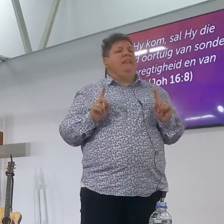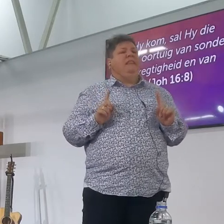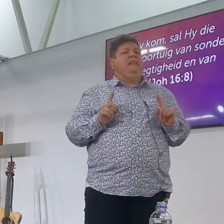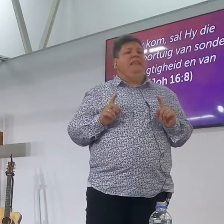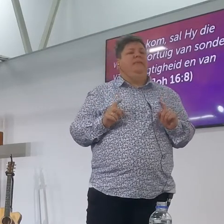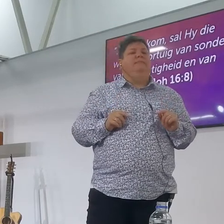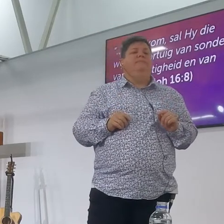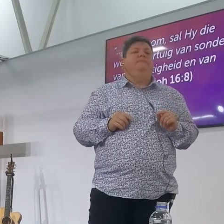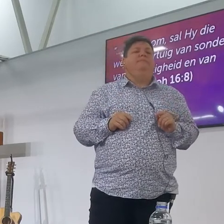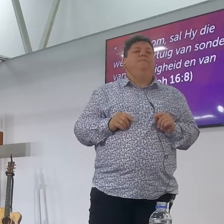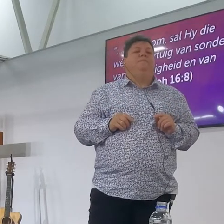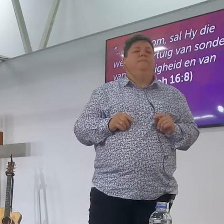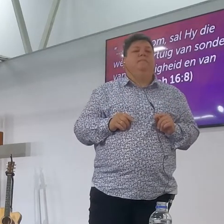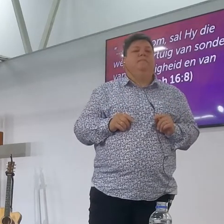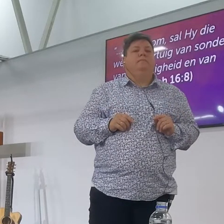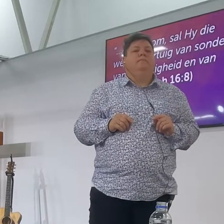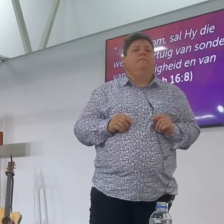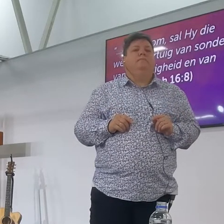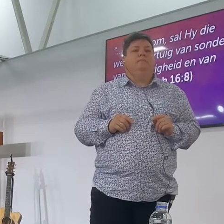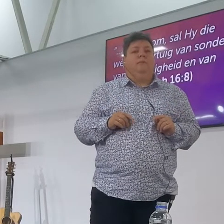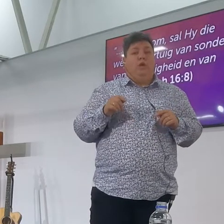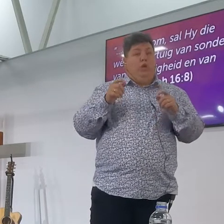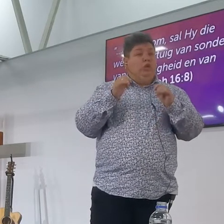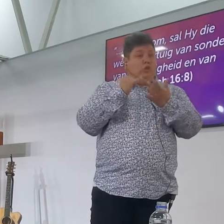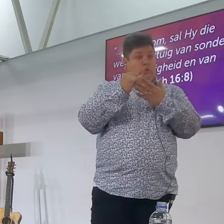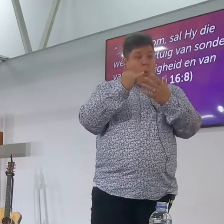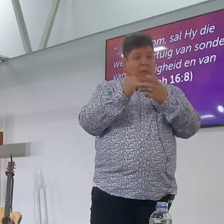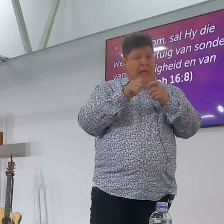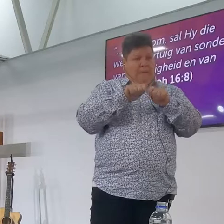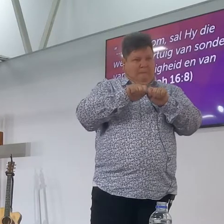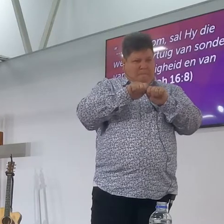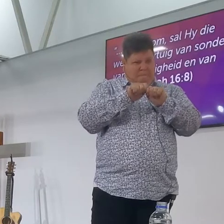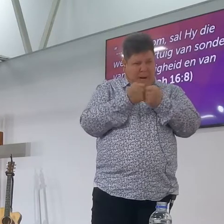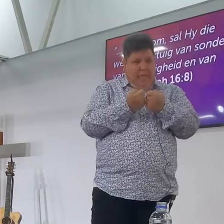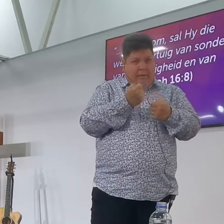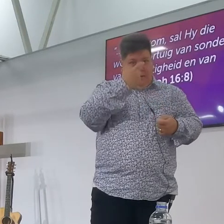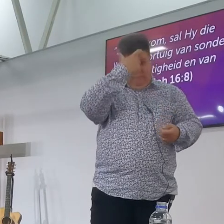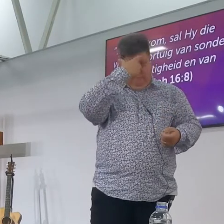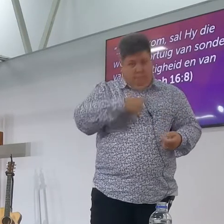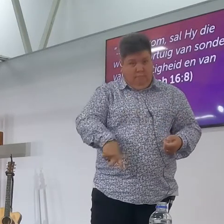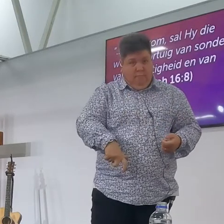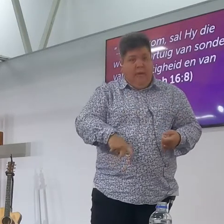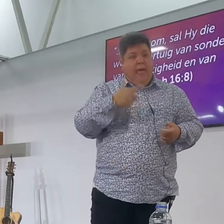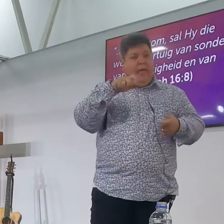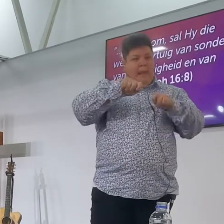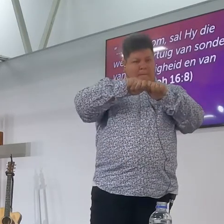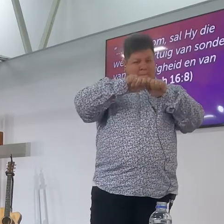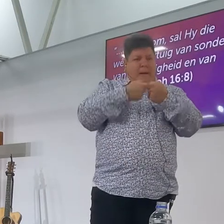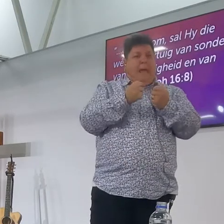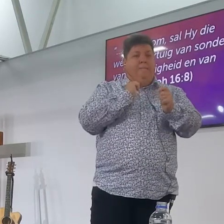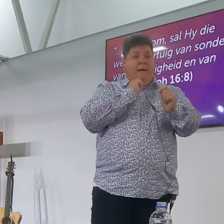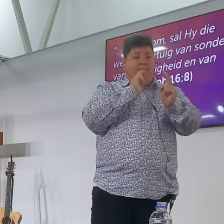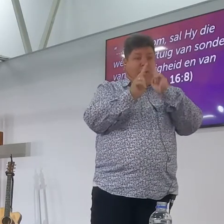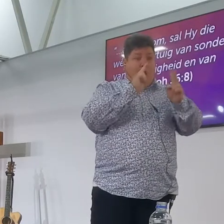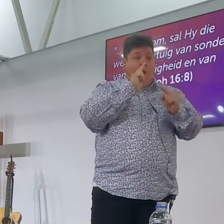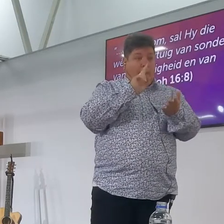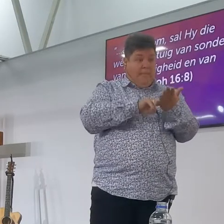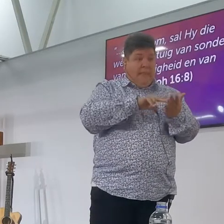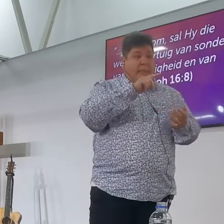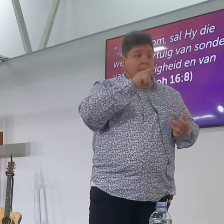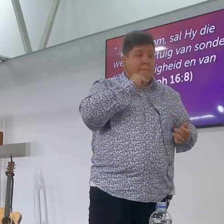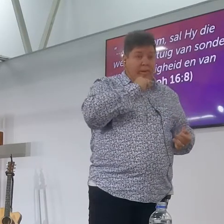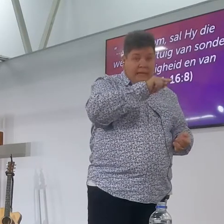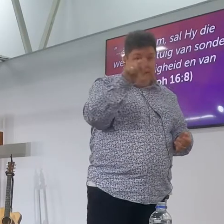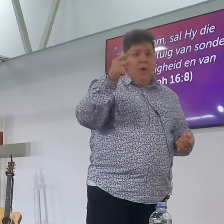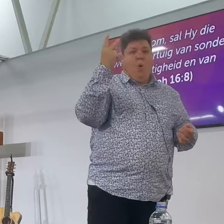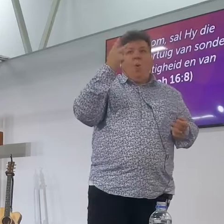dit nie beide doen nie. Dit verbreek my verhouding met die Here, en dit verbreek my verhouding met mense. En dis hoekom